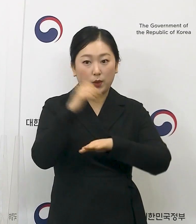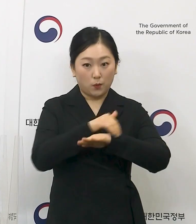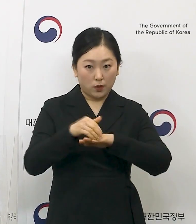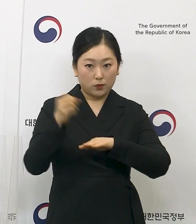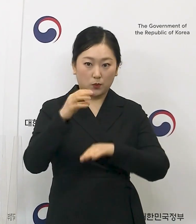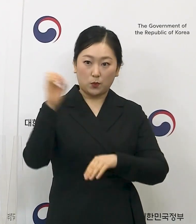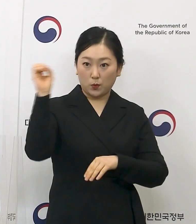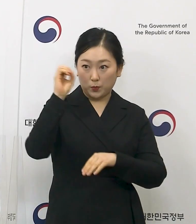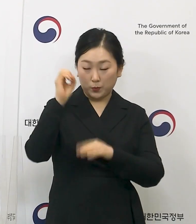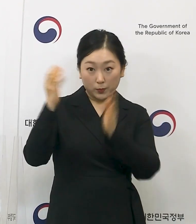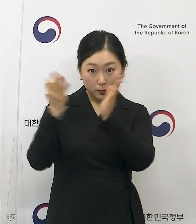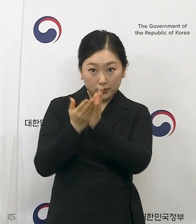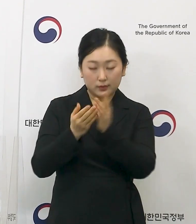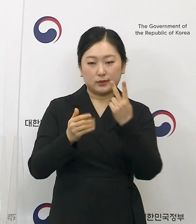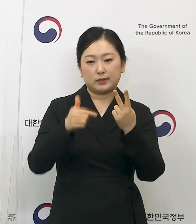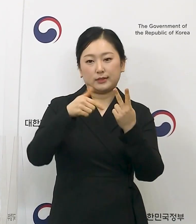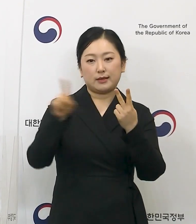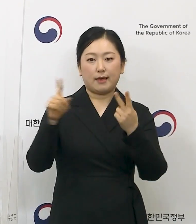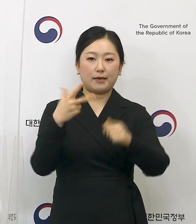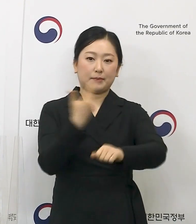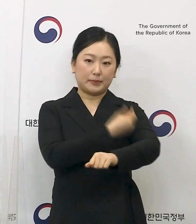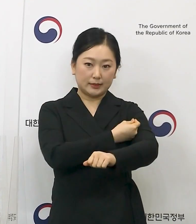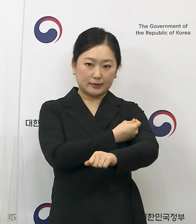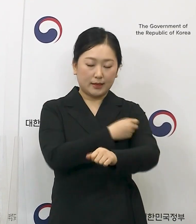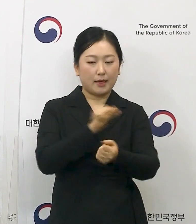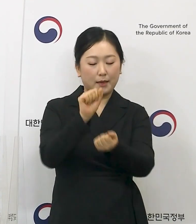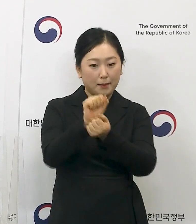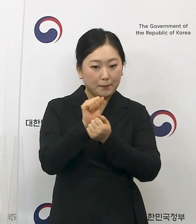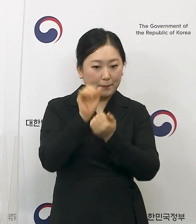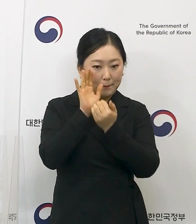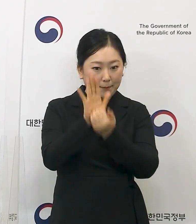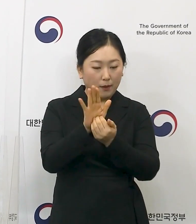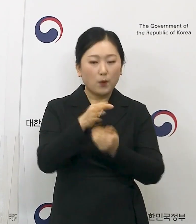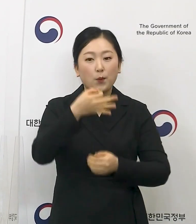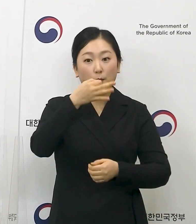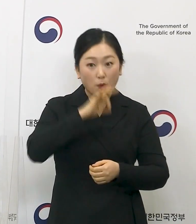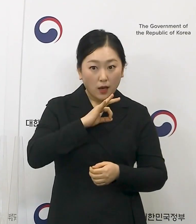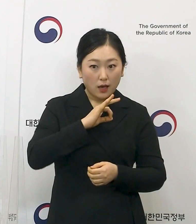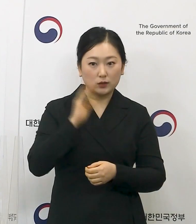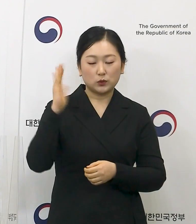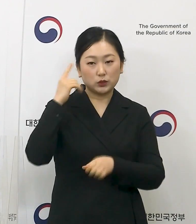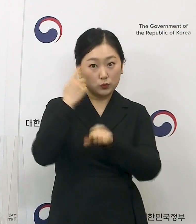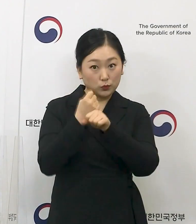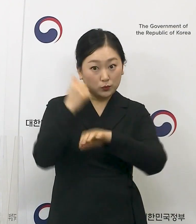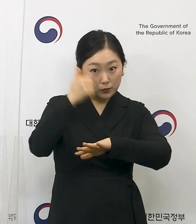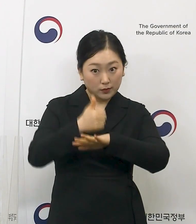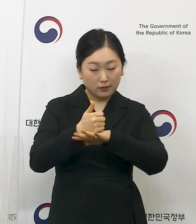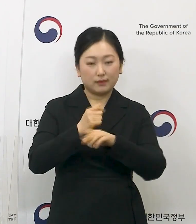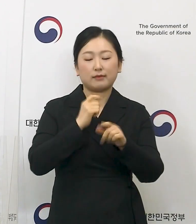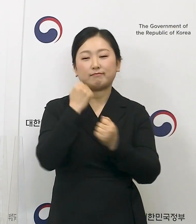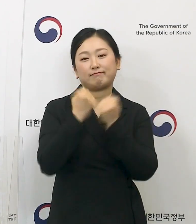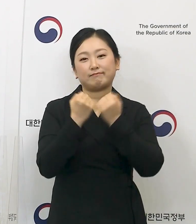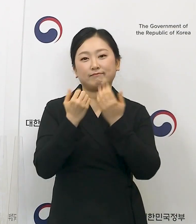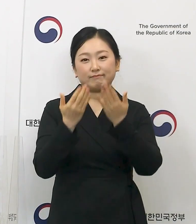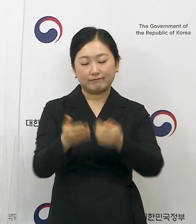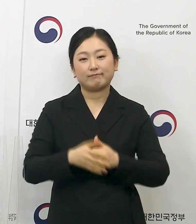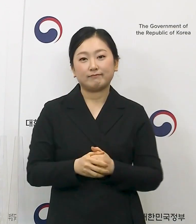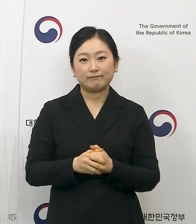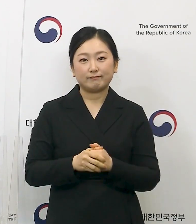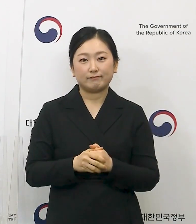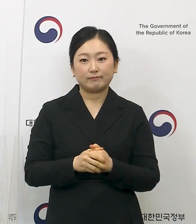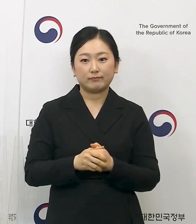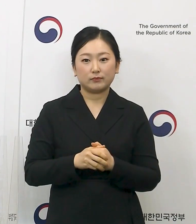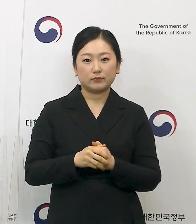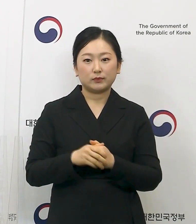맞춤 이가 백신의 감염 예방 효과 최신 연구 결과를 설명드리고자 합니다. 먼저